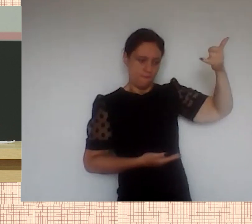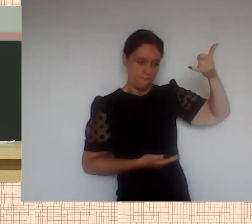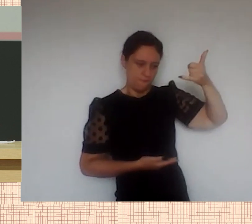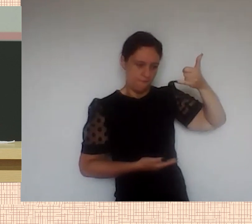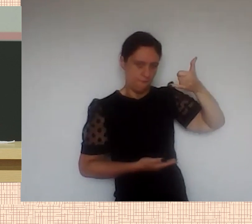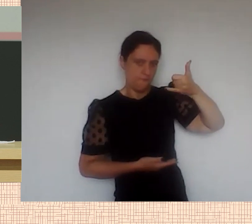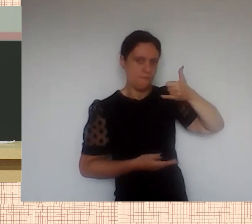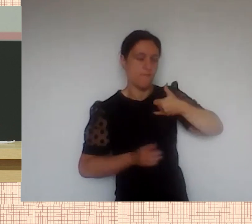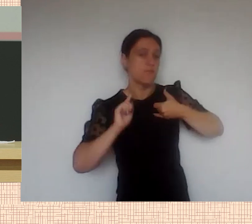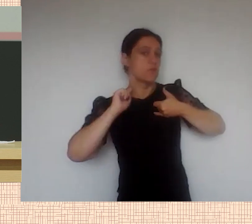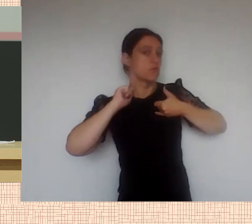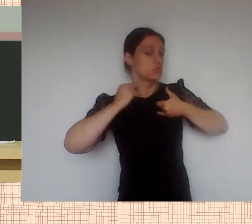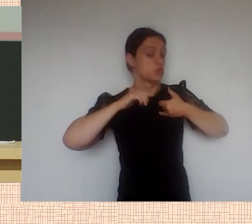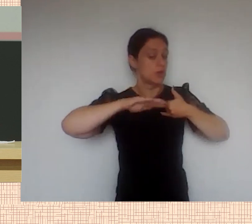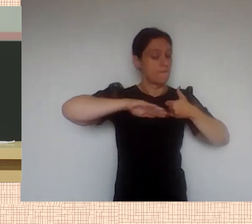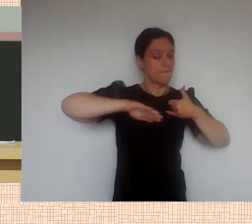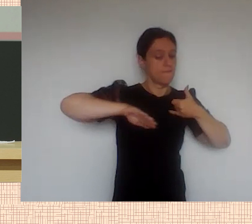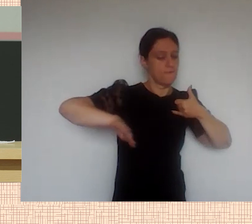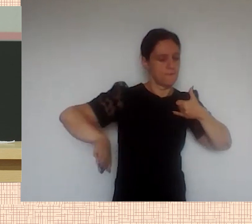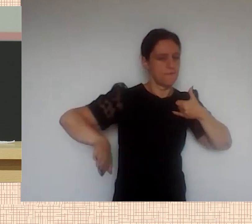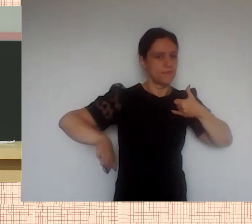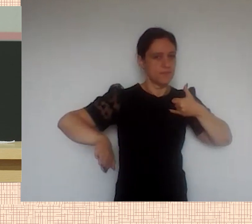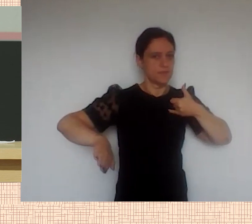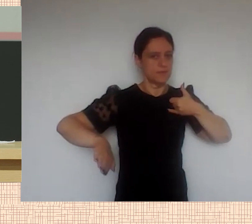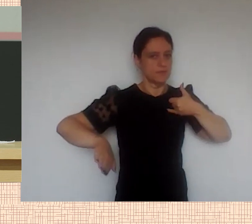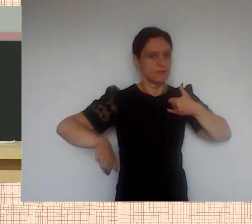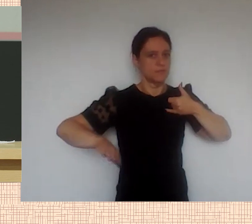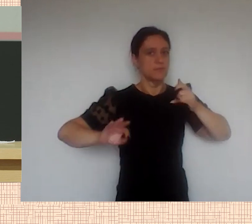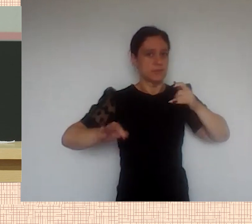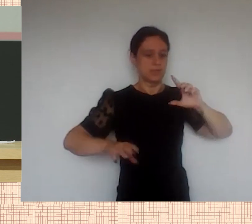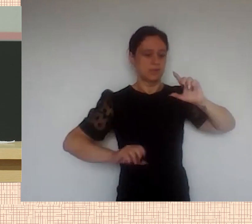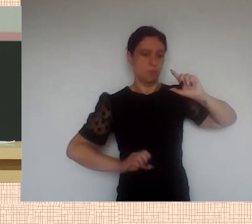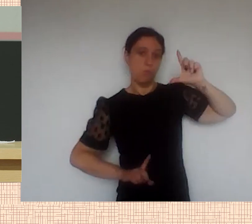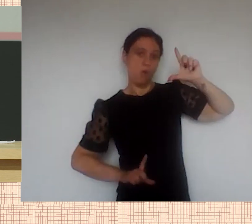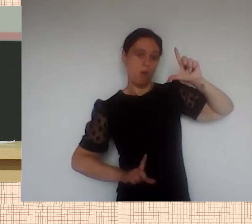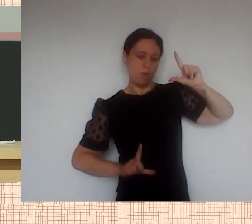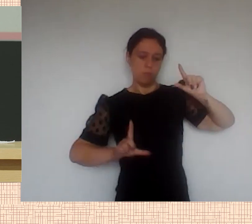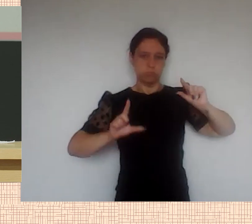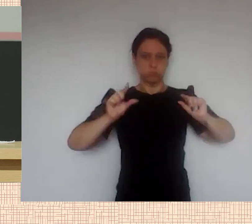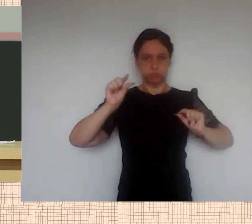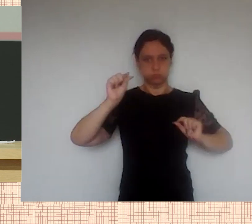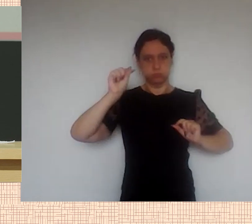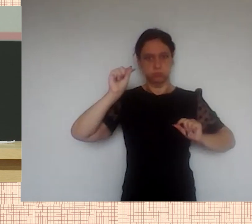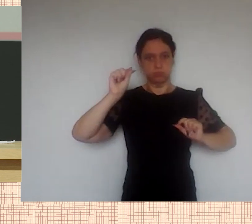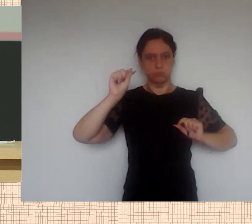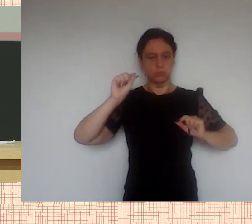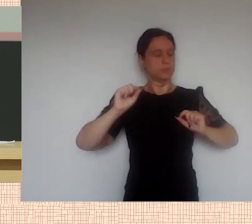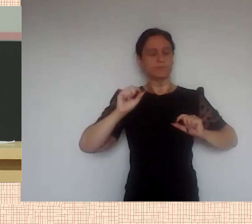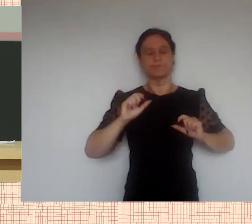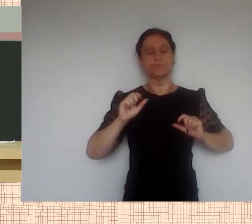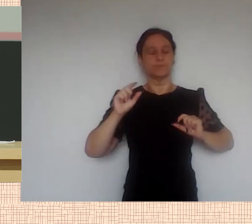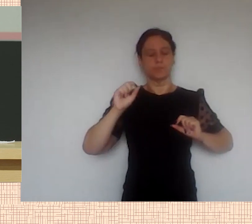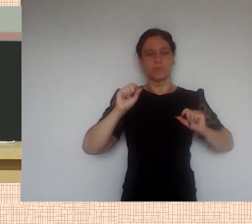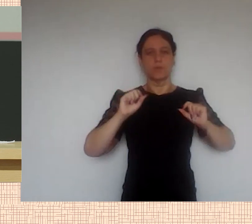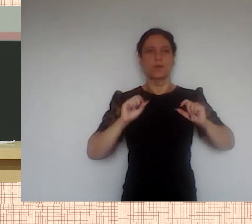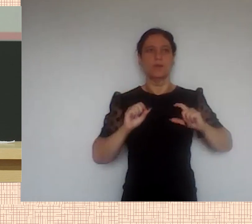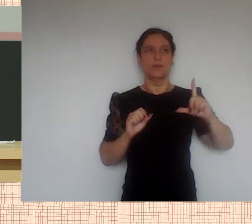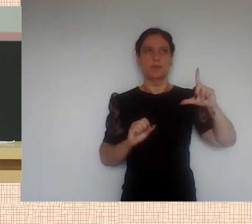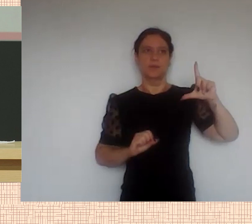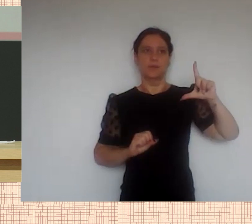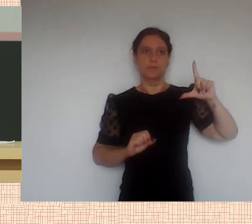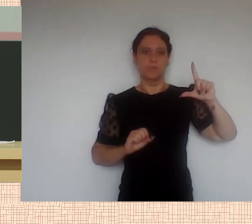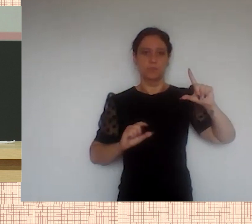o suprimento do rio da graça, a realidade vai entrando em você, vai expulsando toda a vaidade,